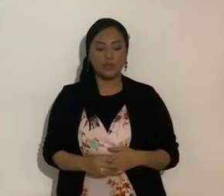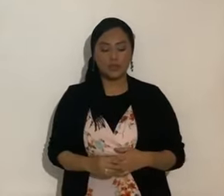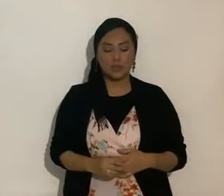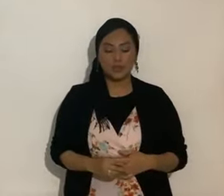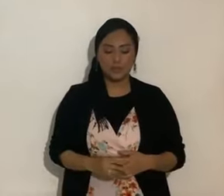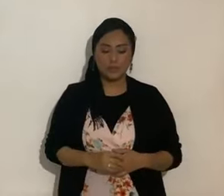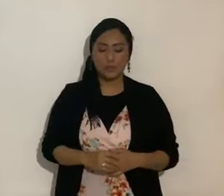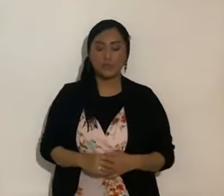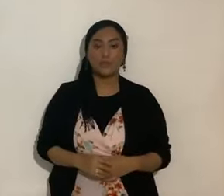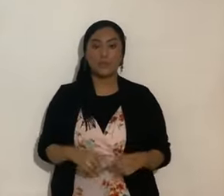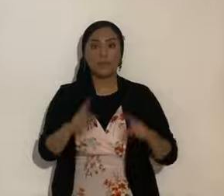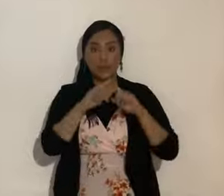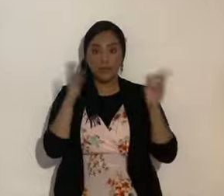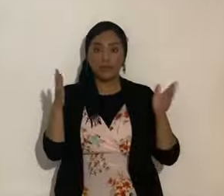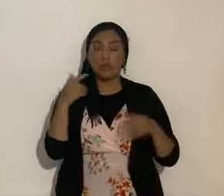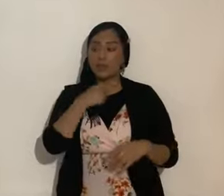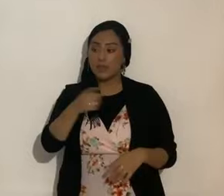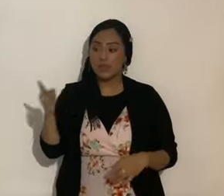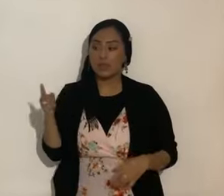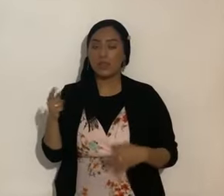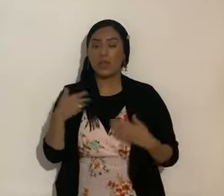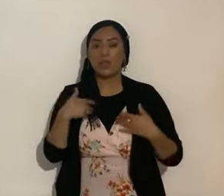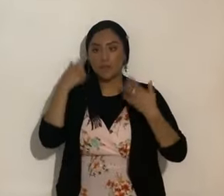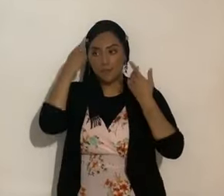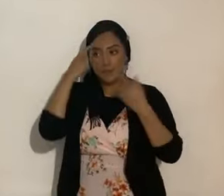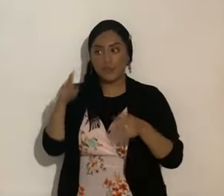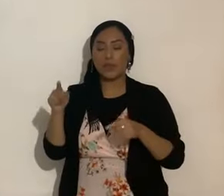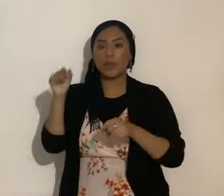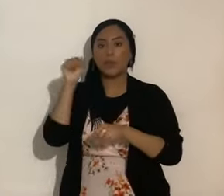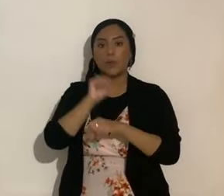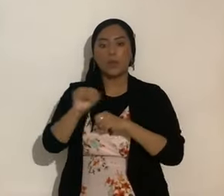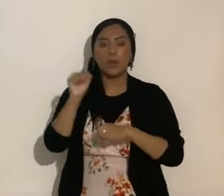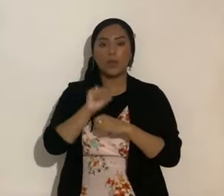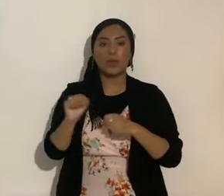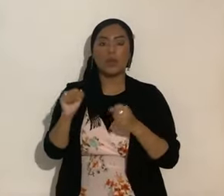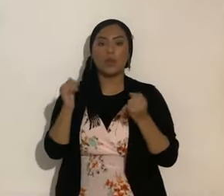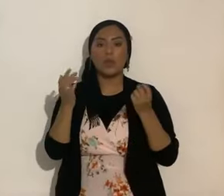Bueno, sin embargo, ellos habían convenido trabajar por